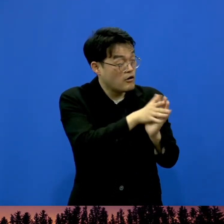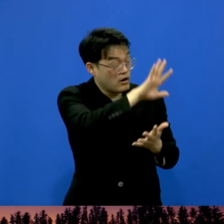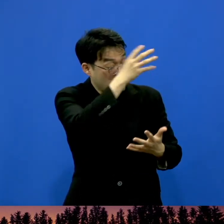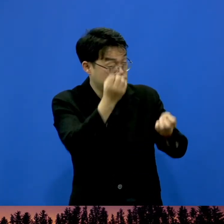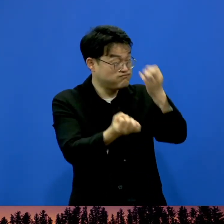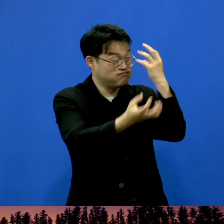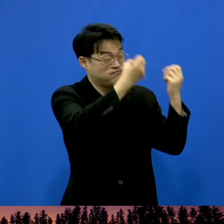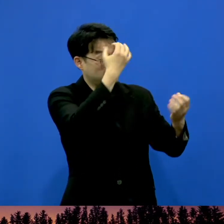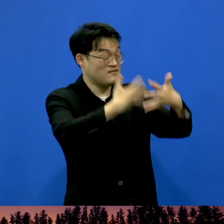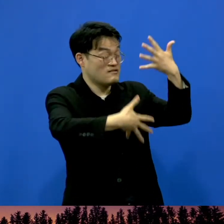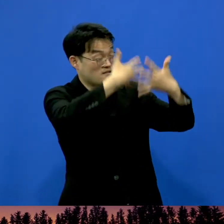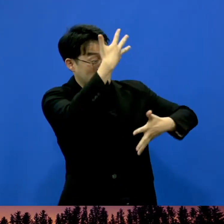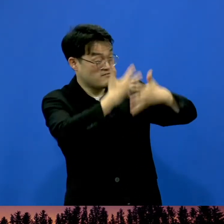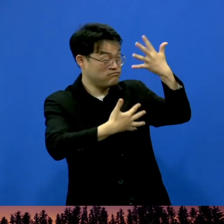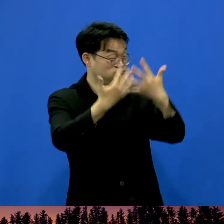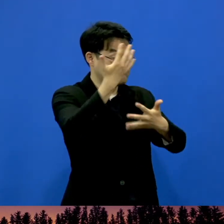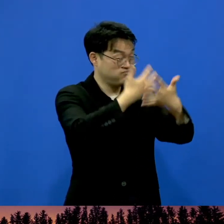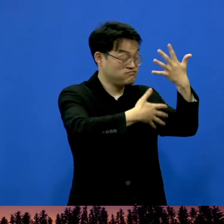쉴 새 없이